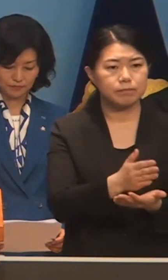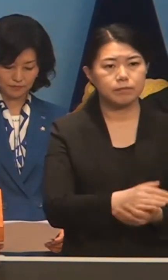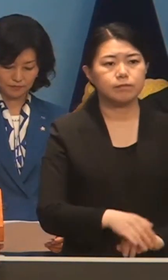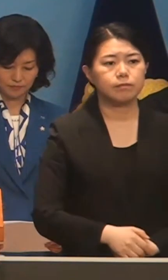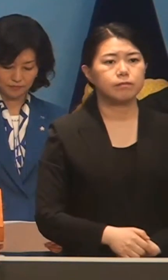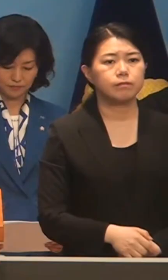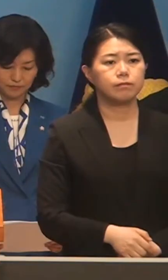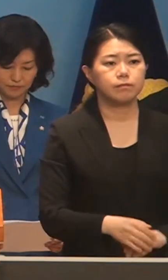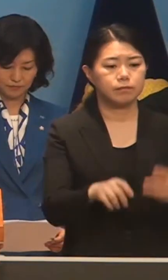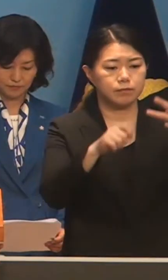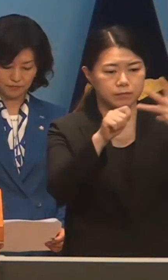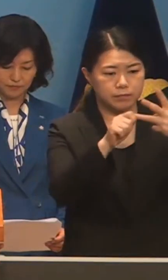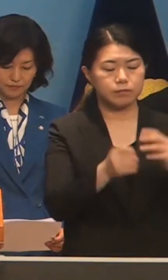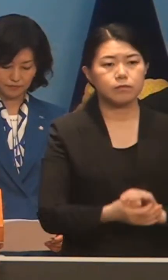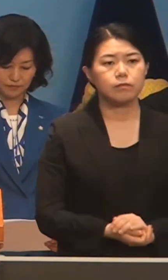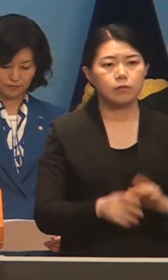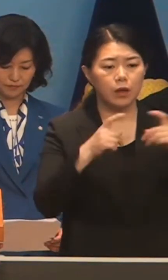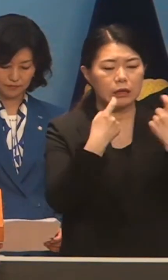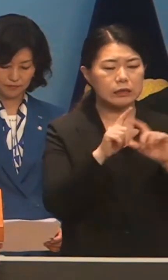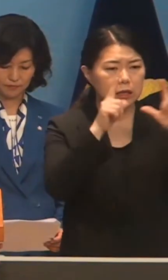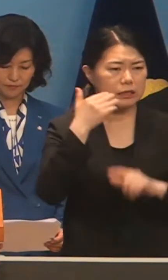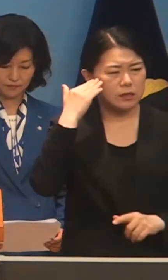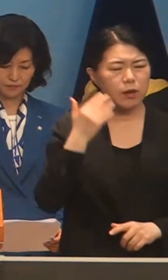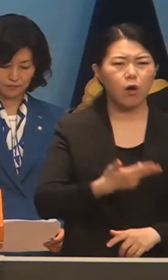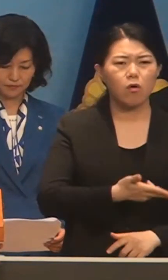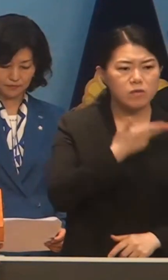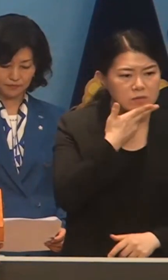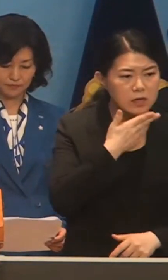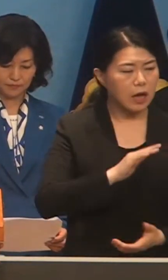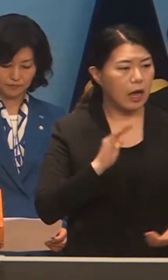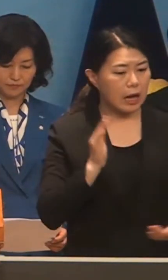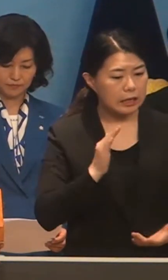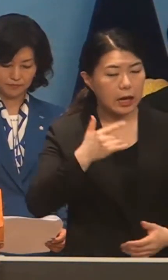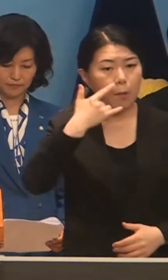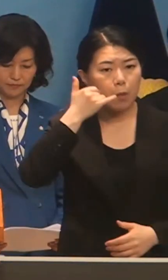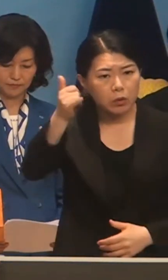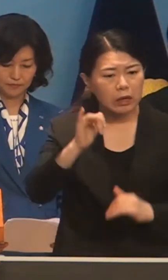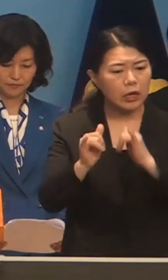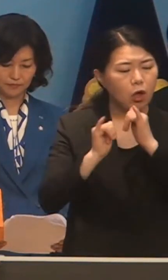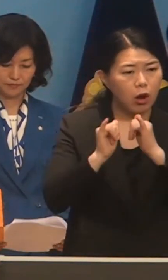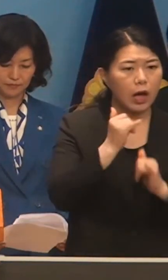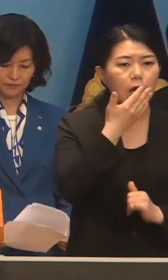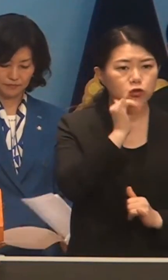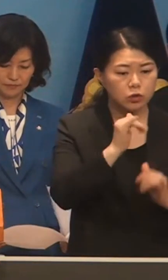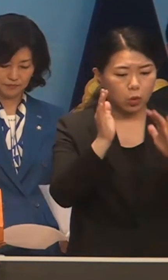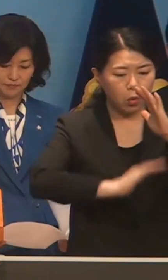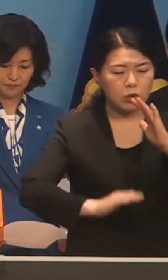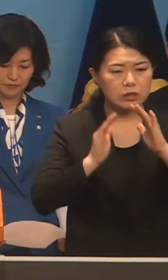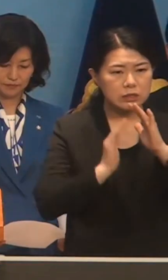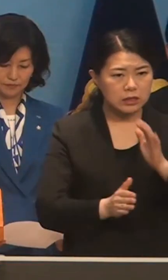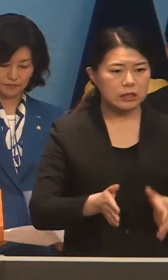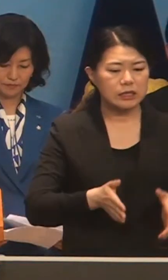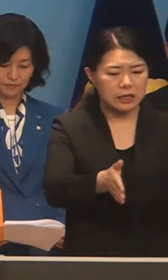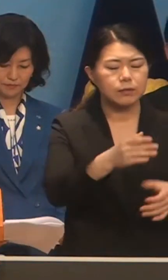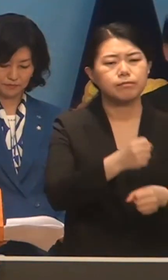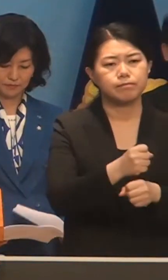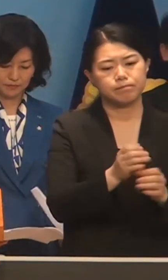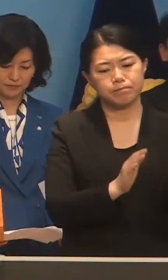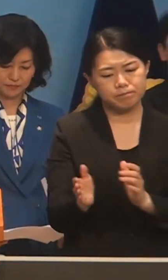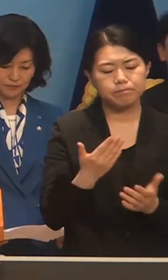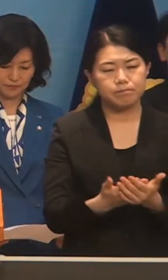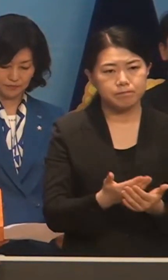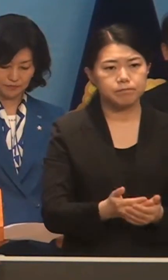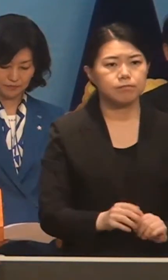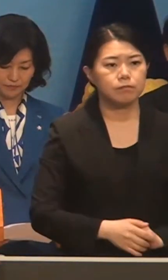해주십시오. 셋째, 사생활 침해 없이 학생 보호자와 연락할 수 있는 공식 창구를 시급히 마련해